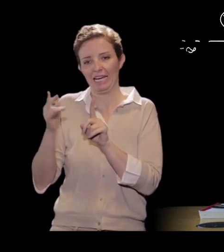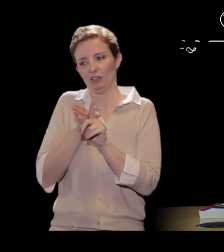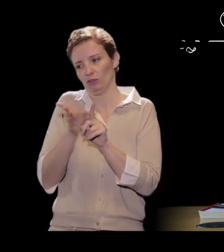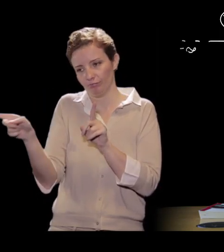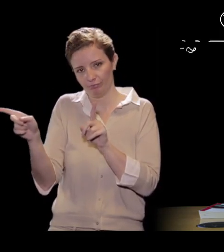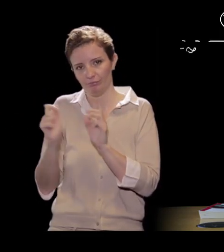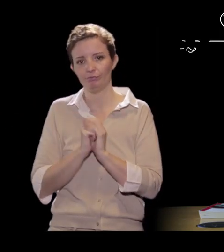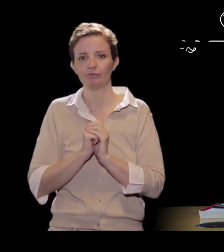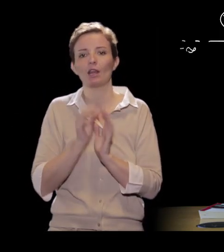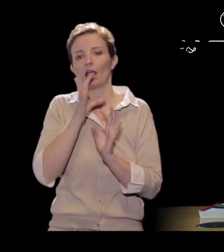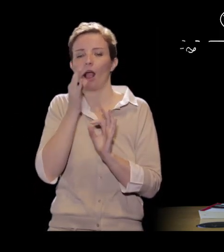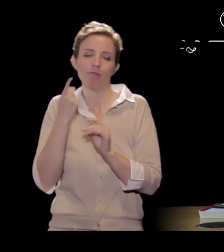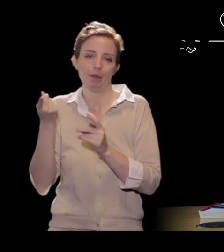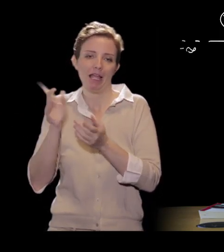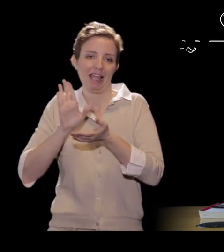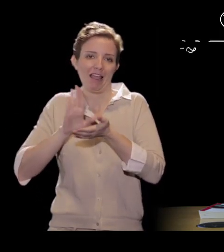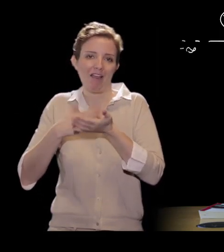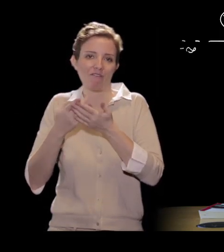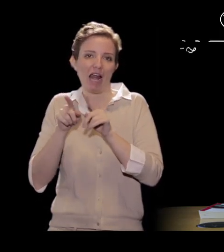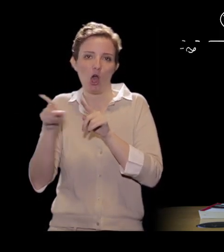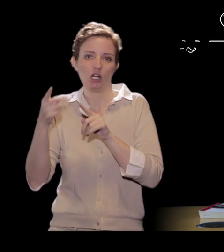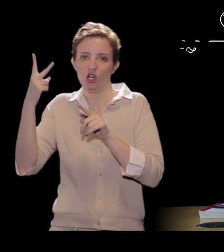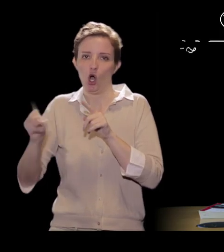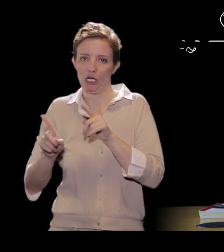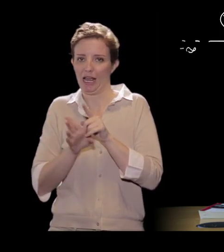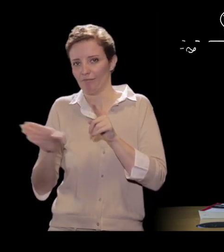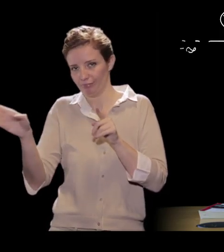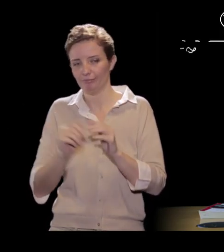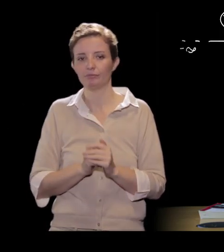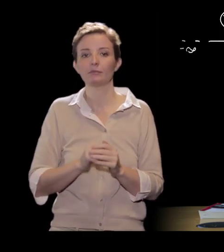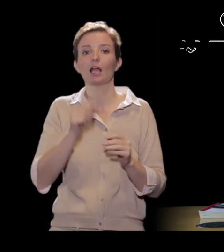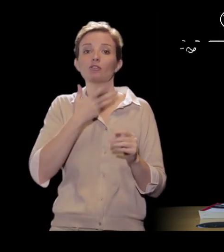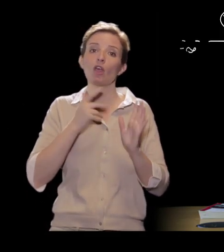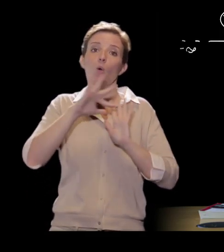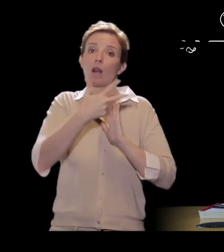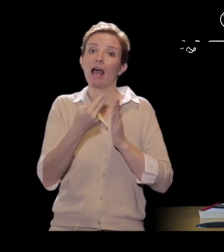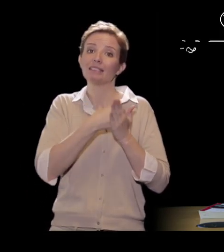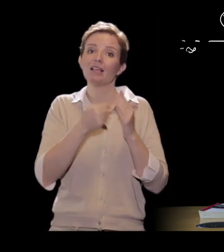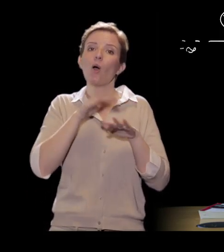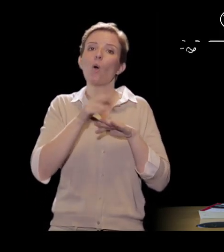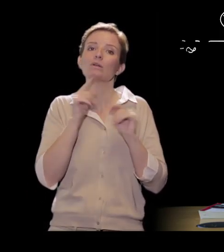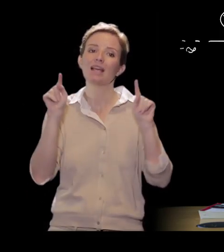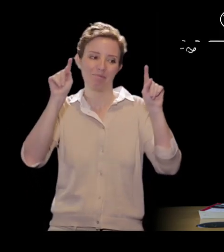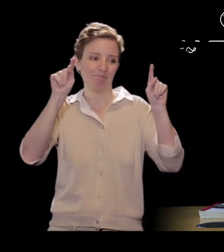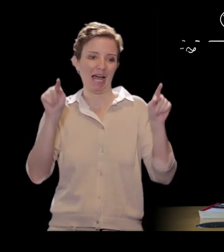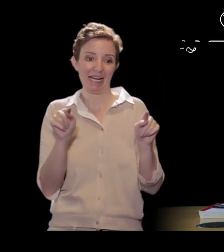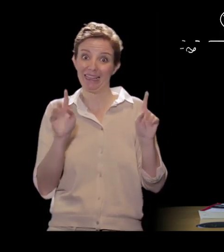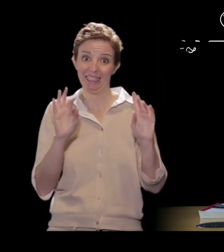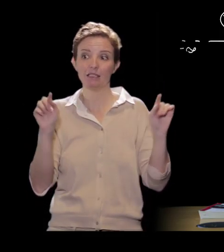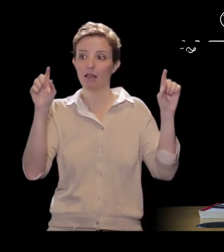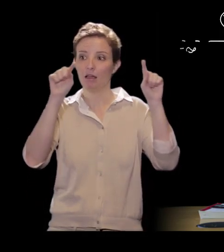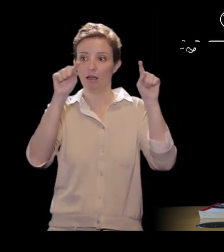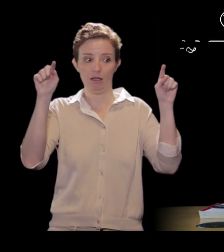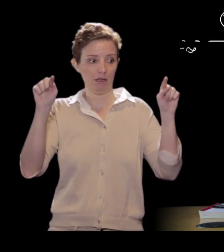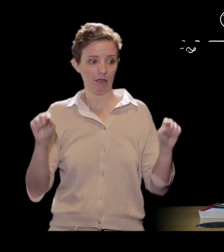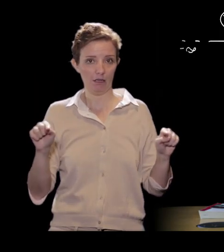infinito valori ovviamente non non reale una terza modalità è quella che utilizza le parentesi in particolare le parentesi quadre e